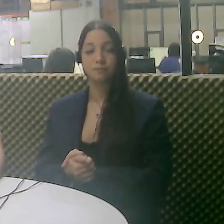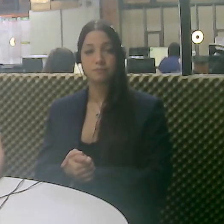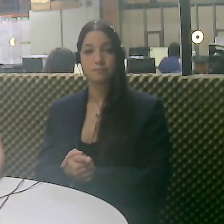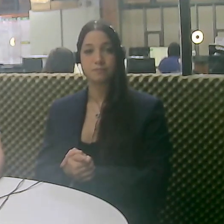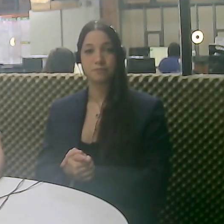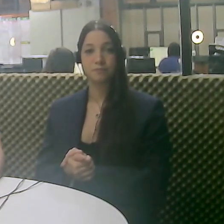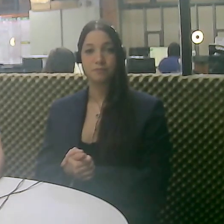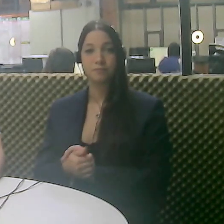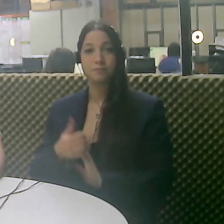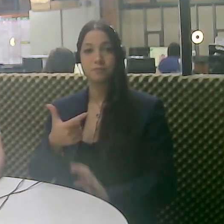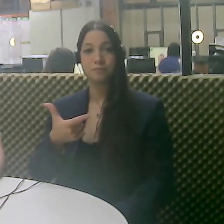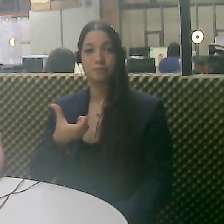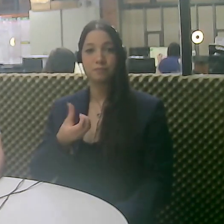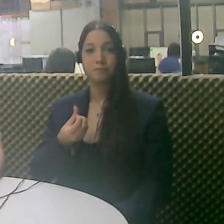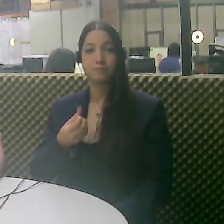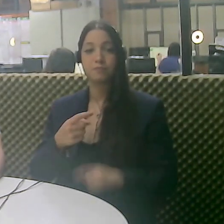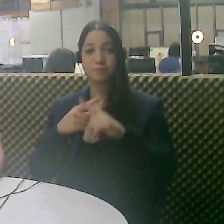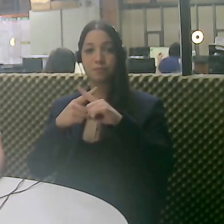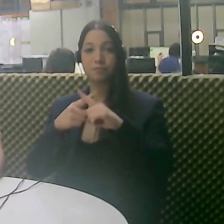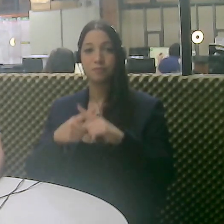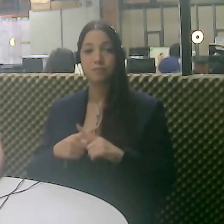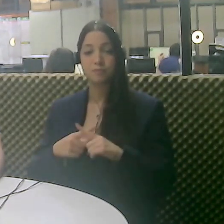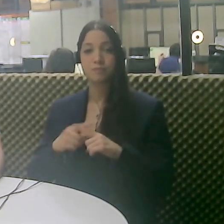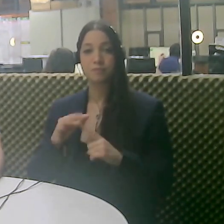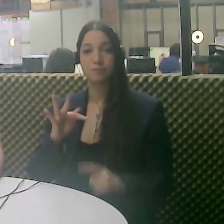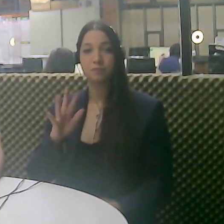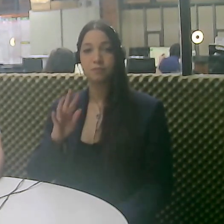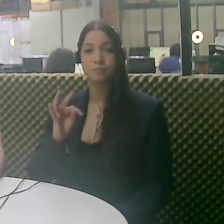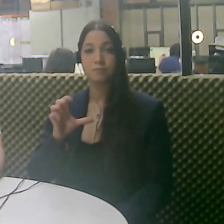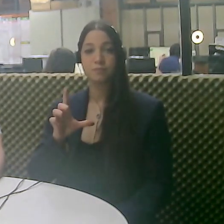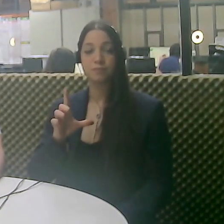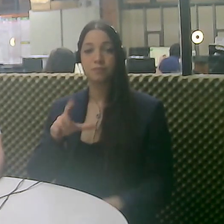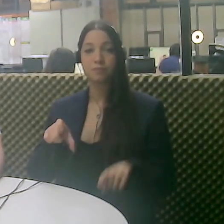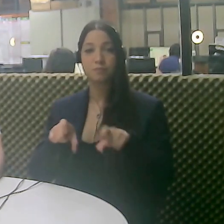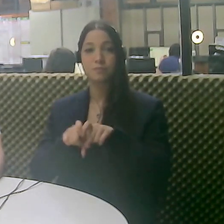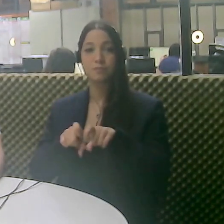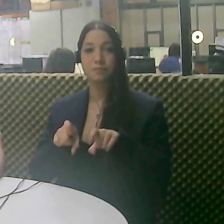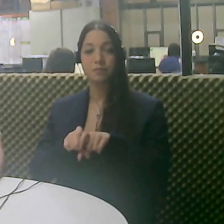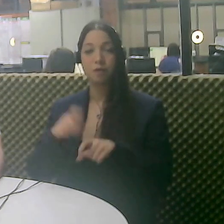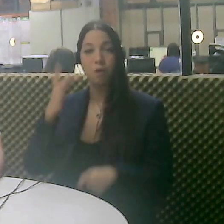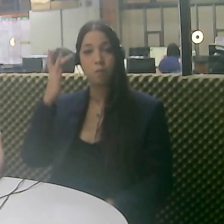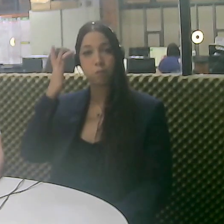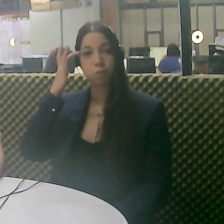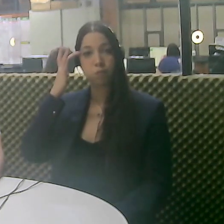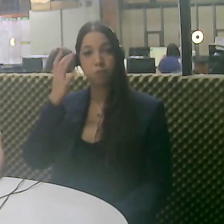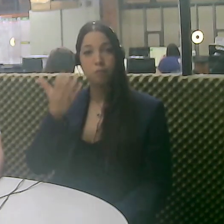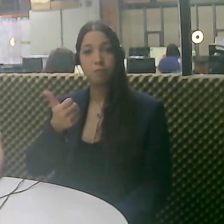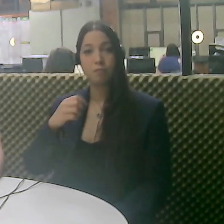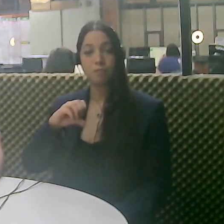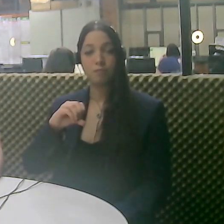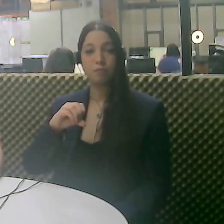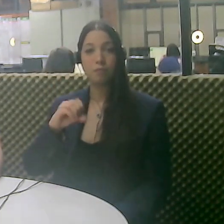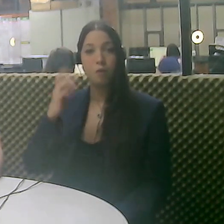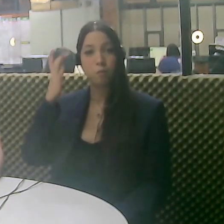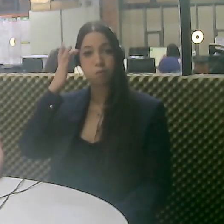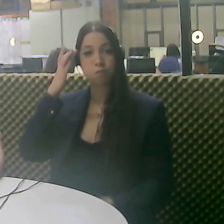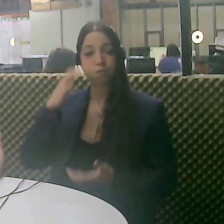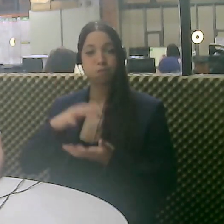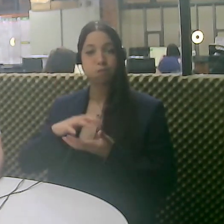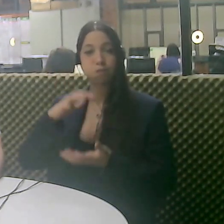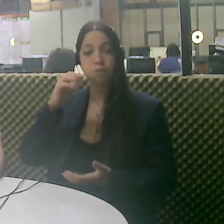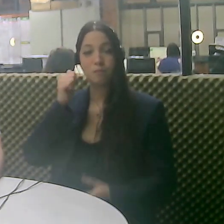Vem aí a 26ª Copa Futel de Futsal Adulto Masculino e a 19ª Copa Futel de Futsal Adulto